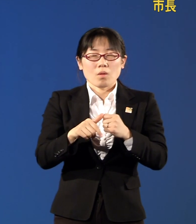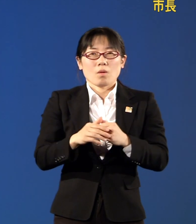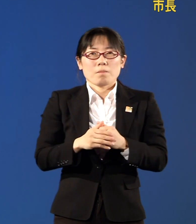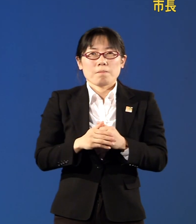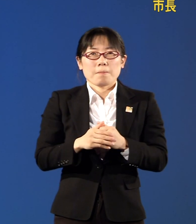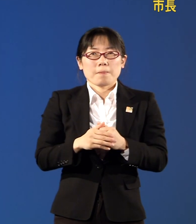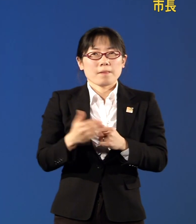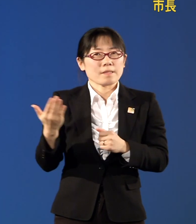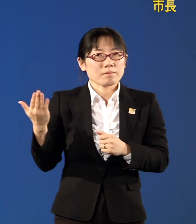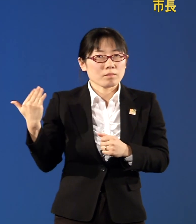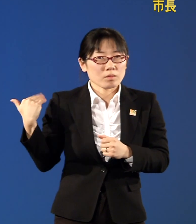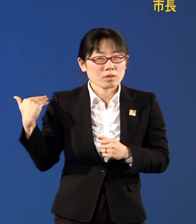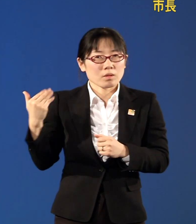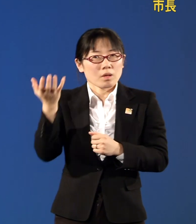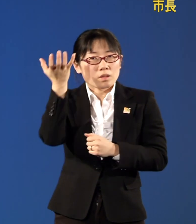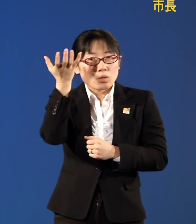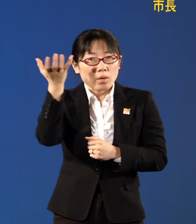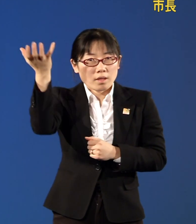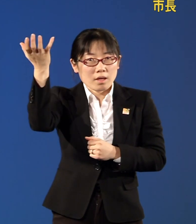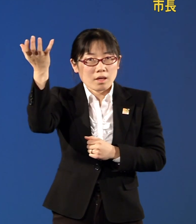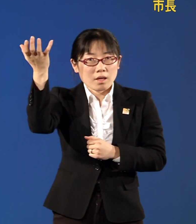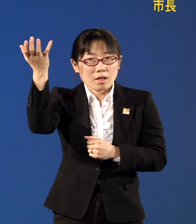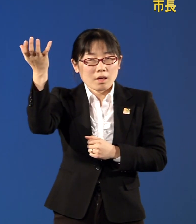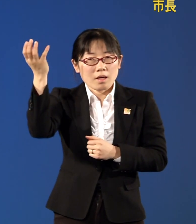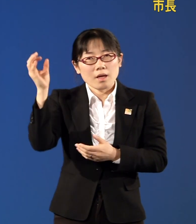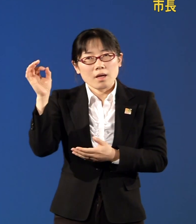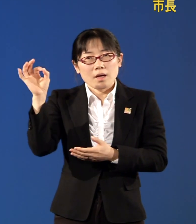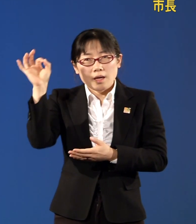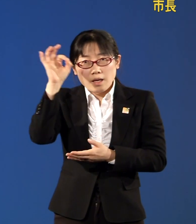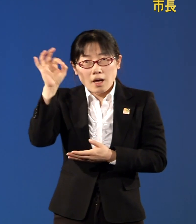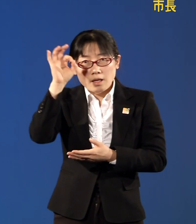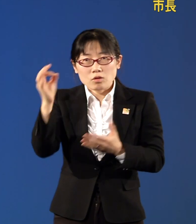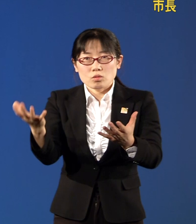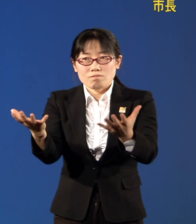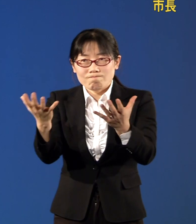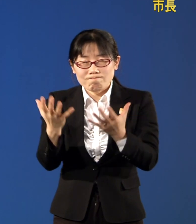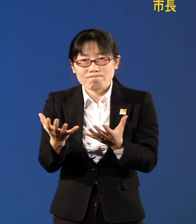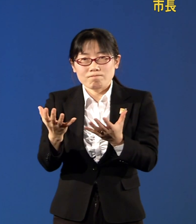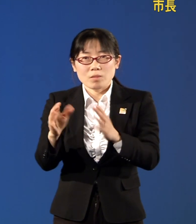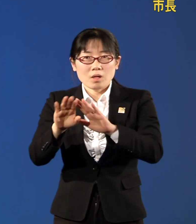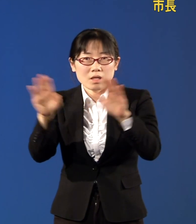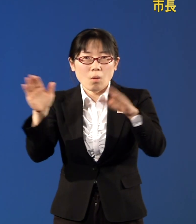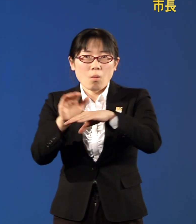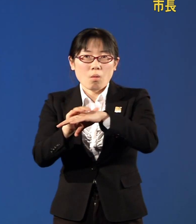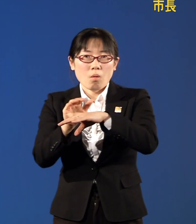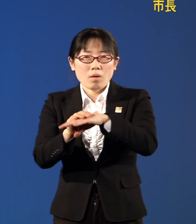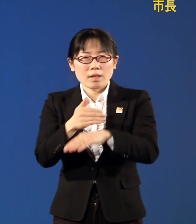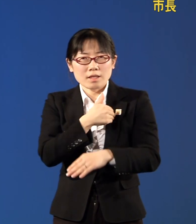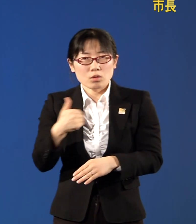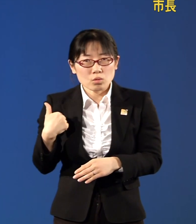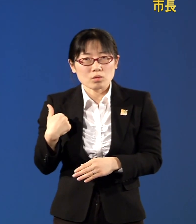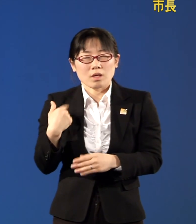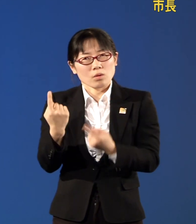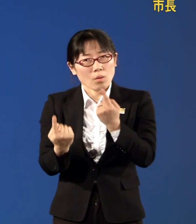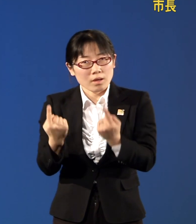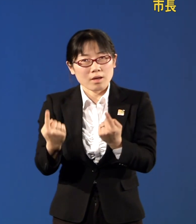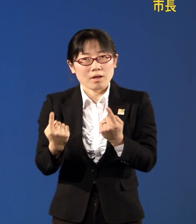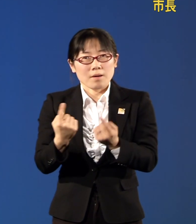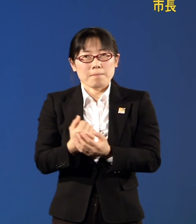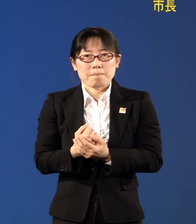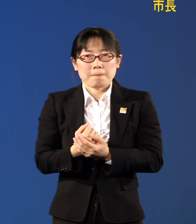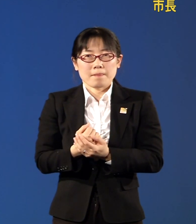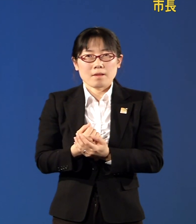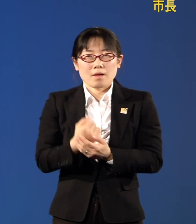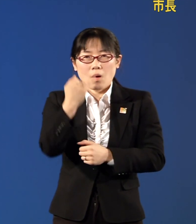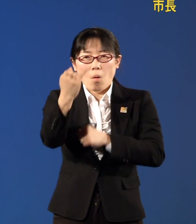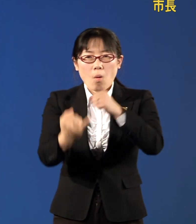当初想定をしていた観客に見ていただくという開催が本当に可能なのかどうか、その場合オ